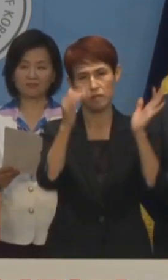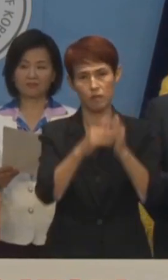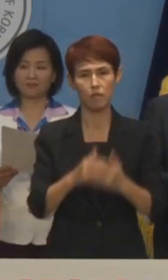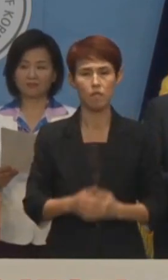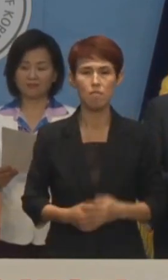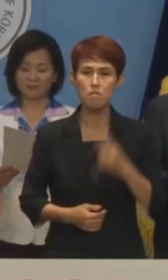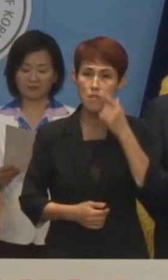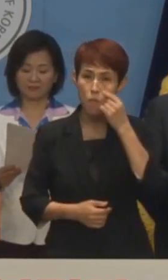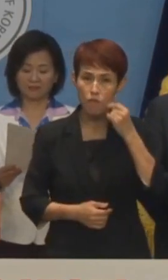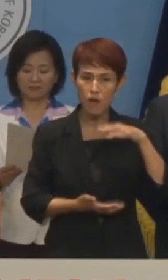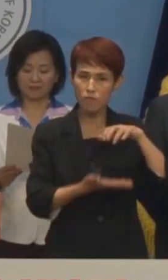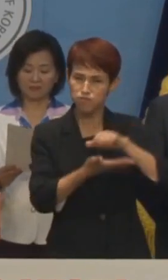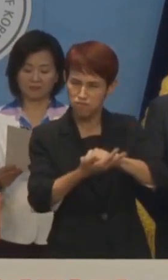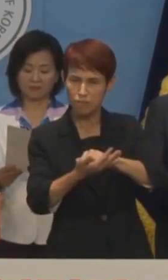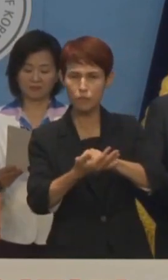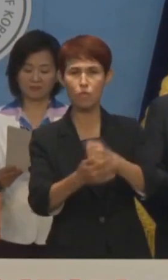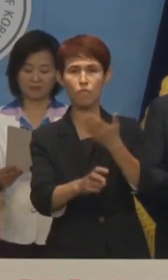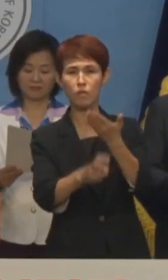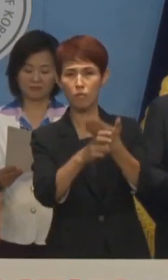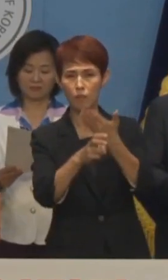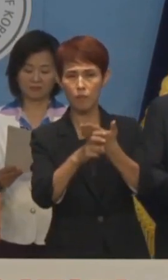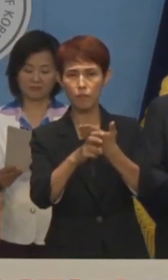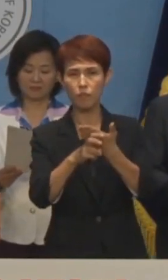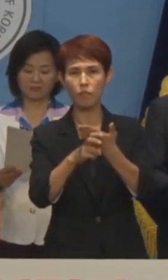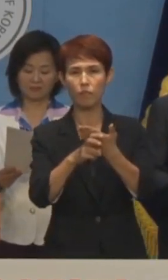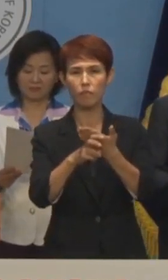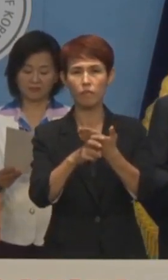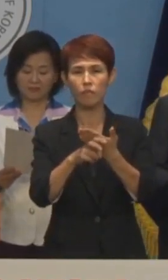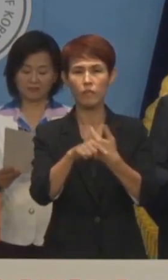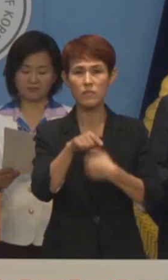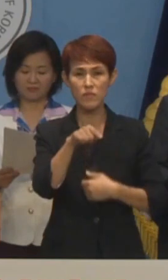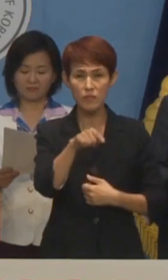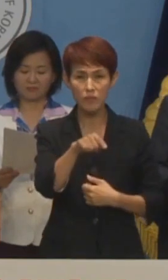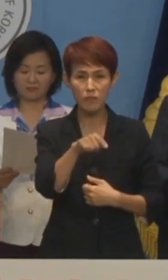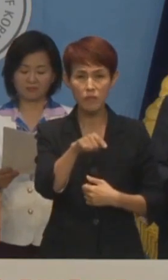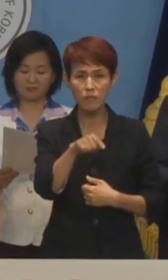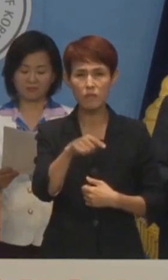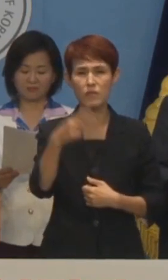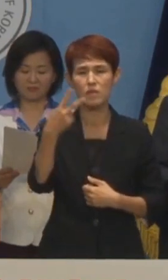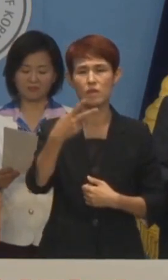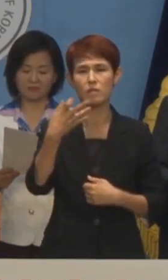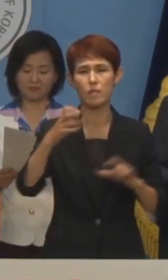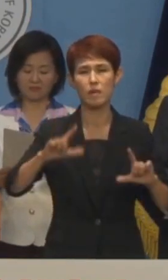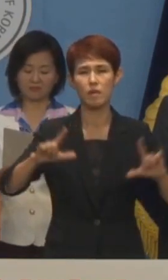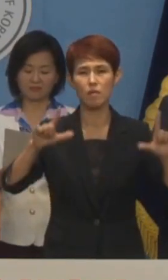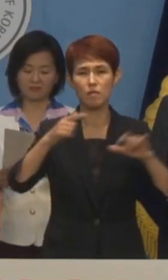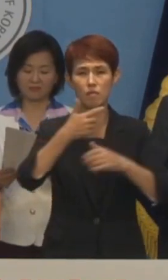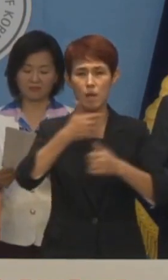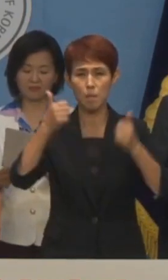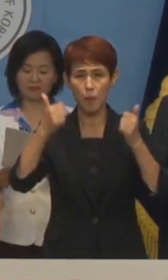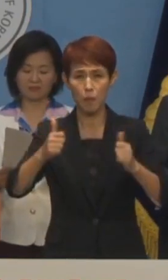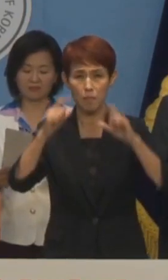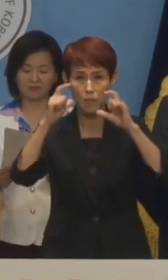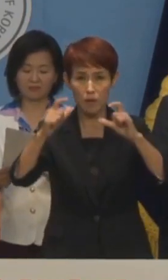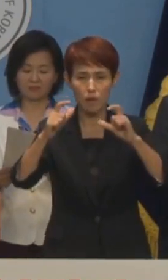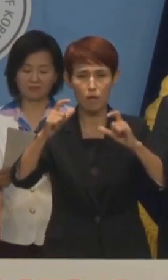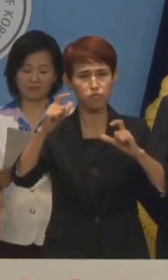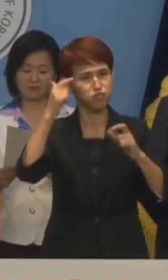일본의 식민지배 불법성과 개인 청구권을 인정한 2018년 대한민국 대법원 판결을 스스로